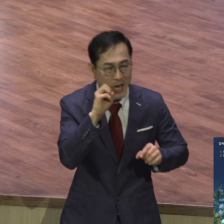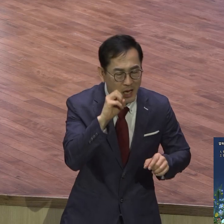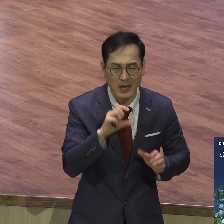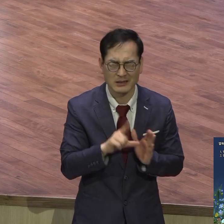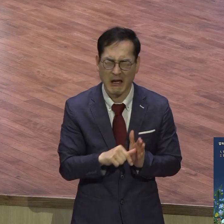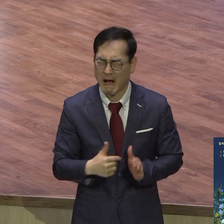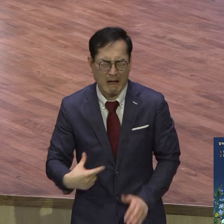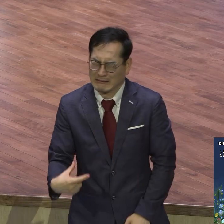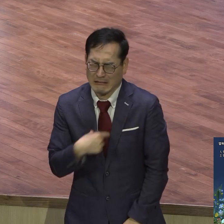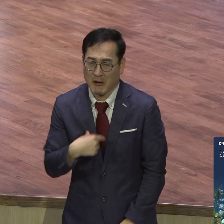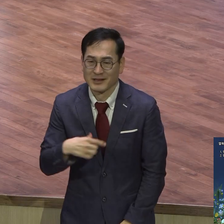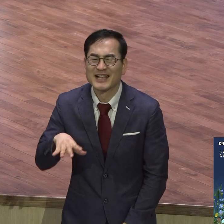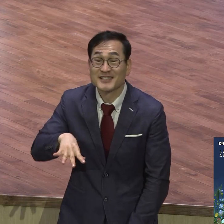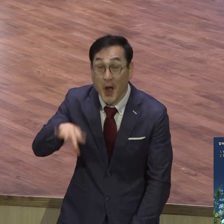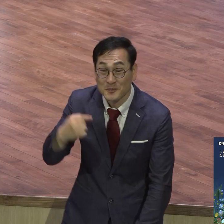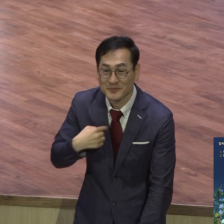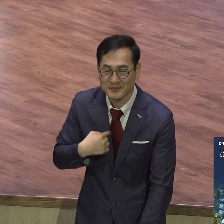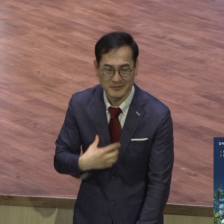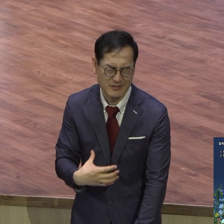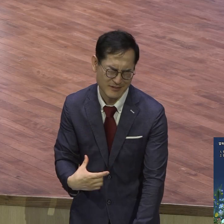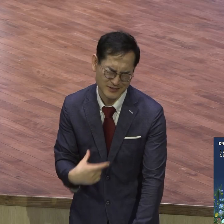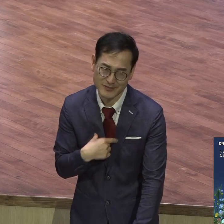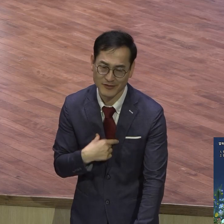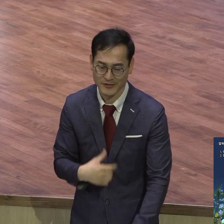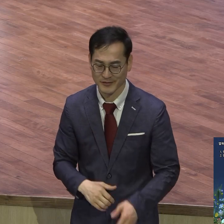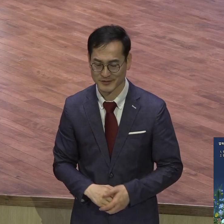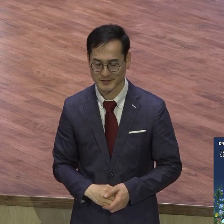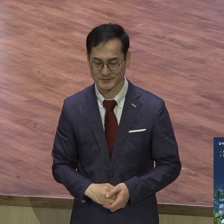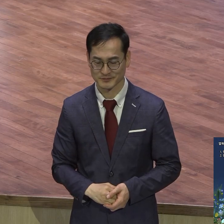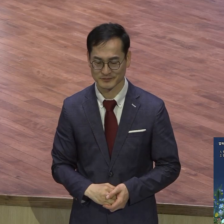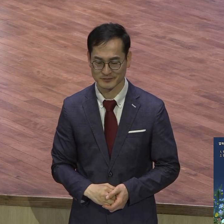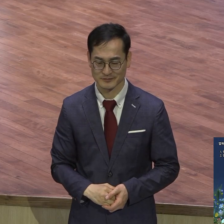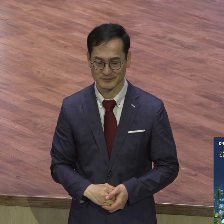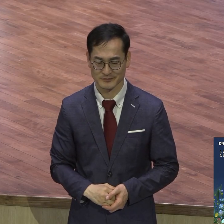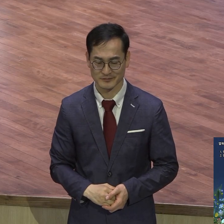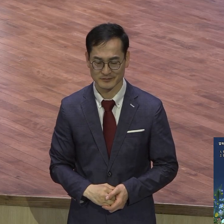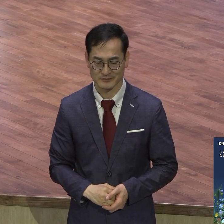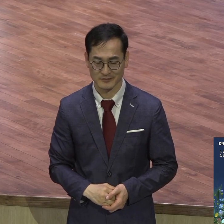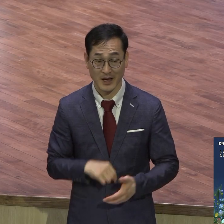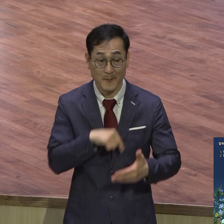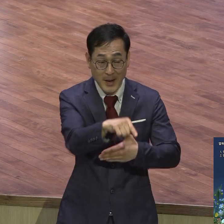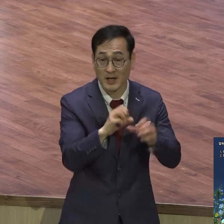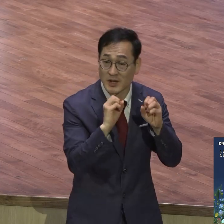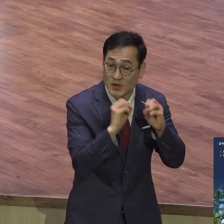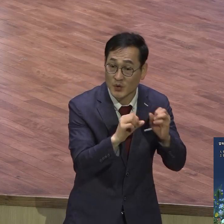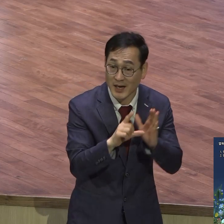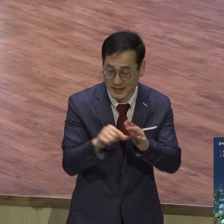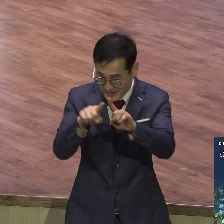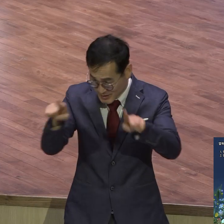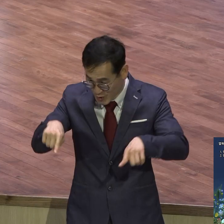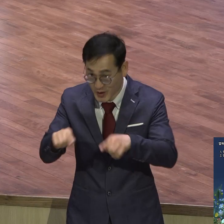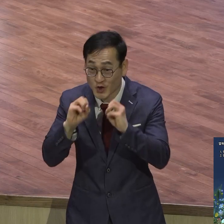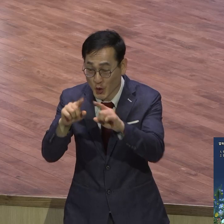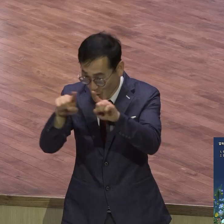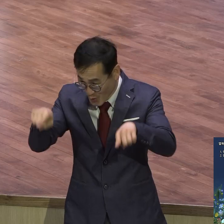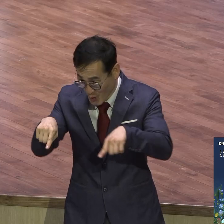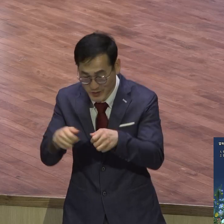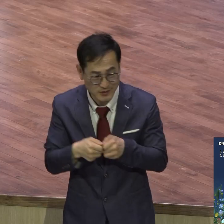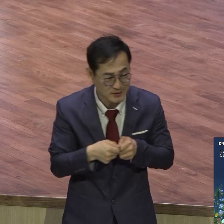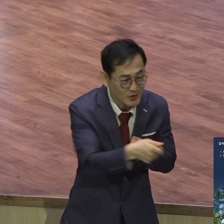나가는데 그때는 다르팡이가 없었으니까 전도하면 밖에 나가 전도지 들고 밖에 나가야 되잖아요.